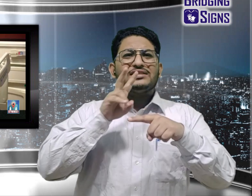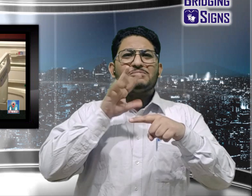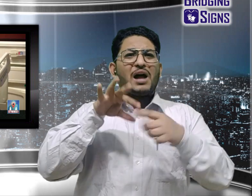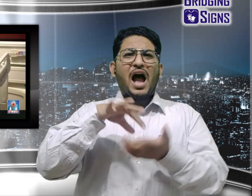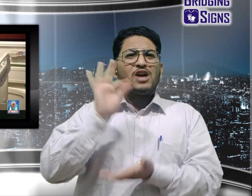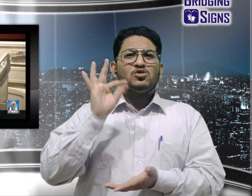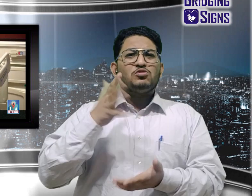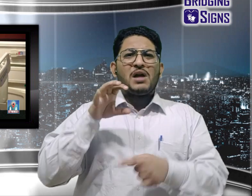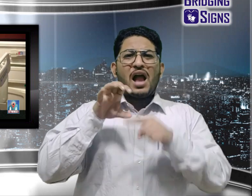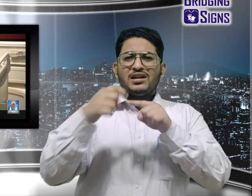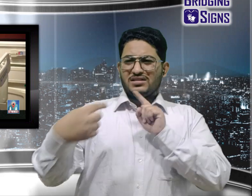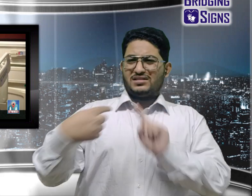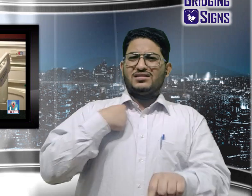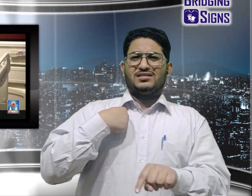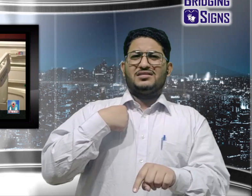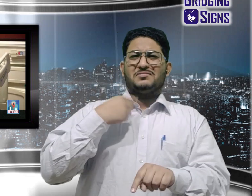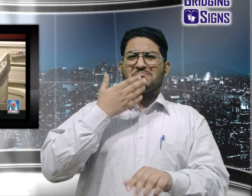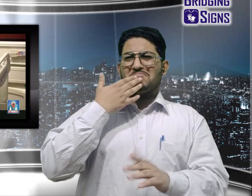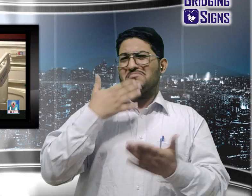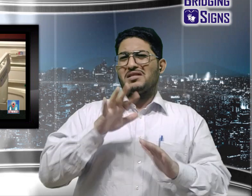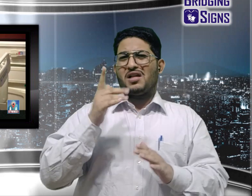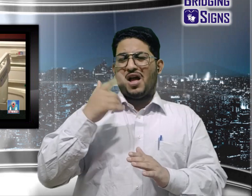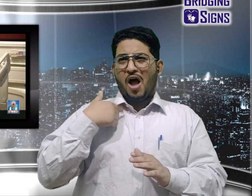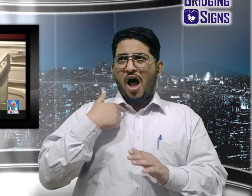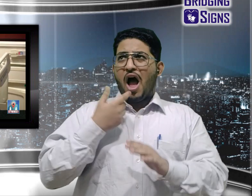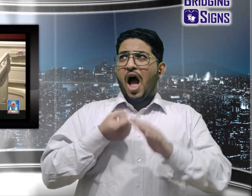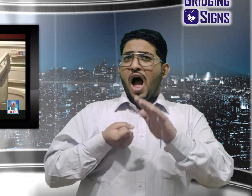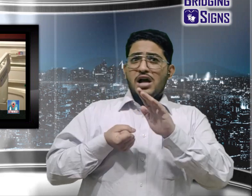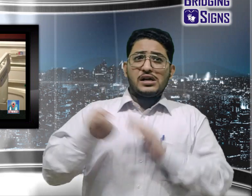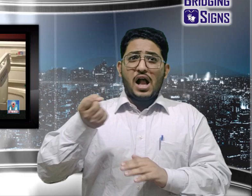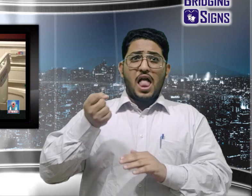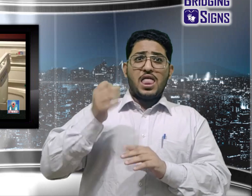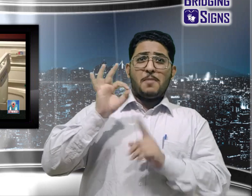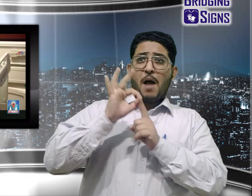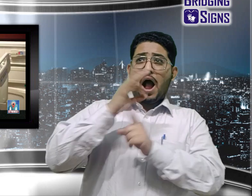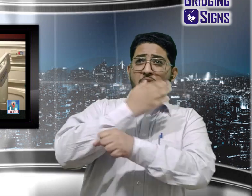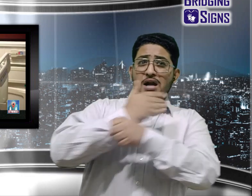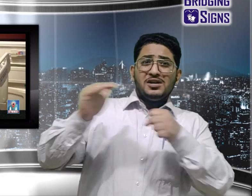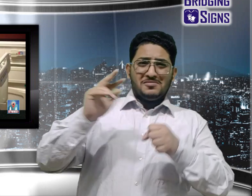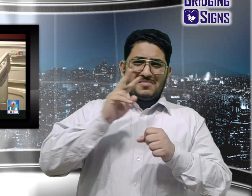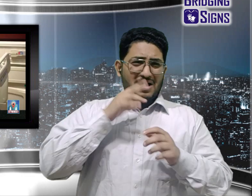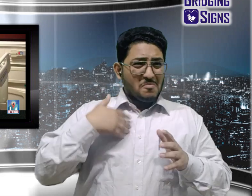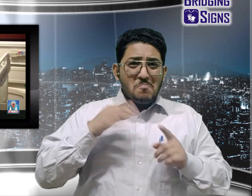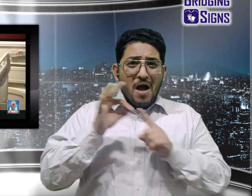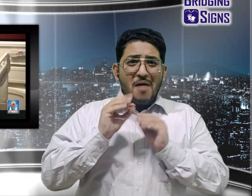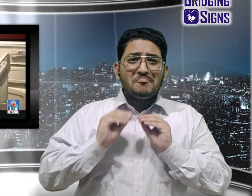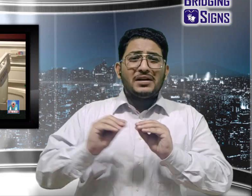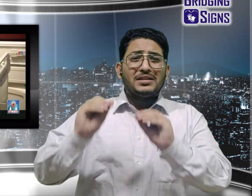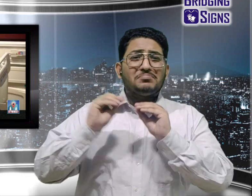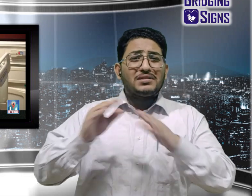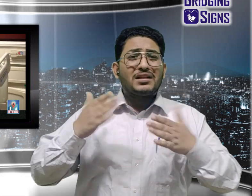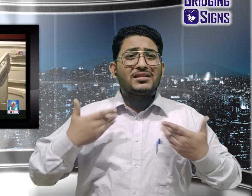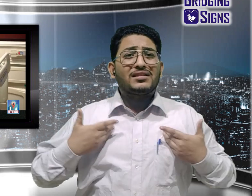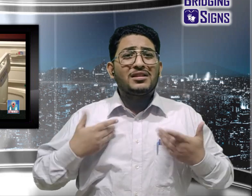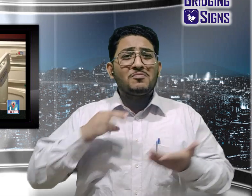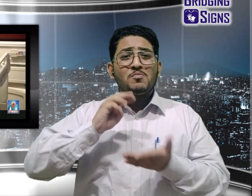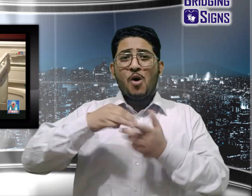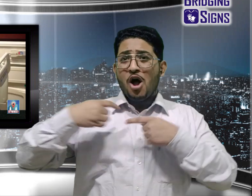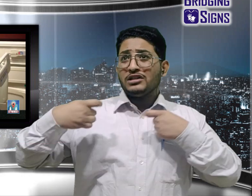है, क्योंकि मैं तो गद्दारी छोड़े, मैंने तो इस मुल्क के लिए बहुत खिदमत सर अंजाम दिए हैं, जंगे